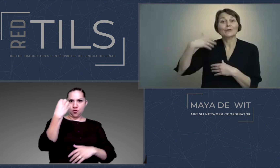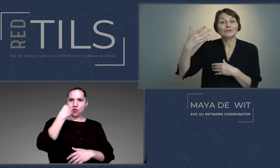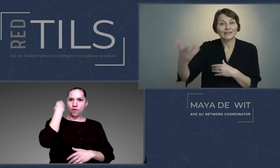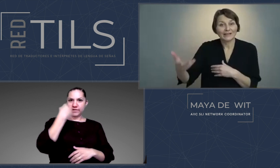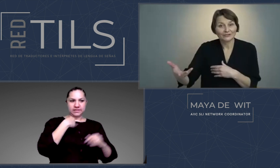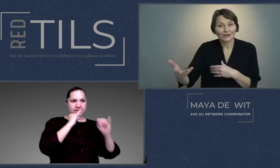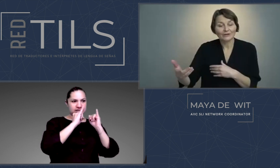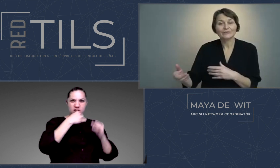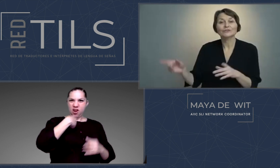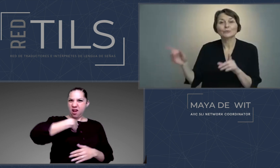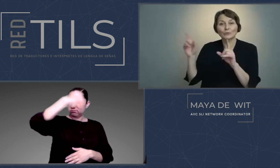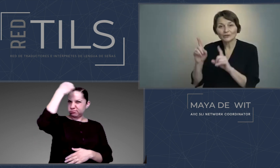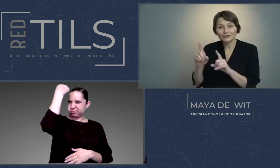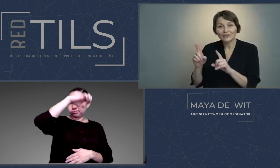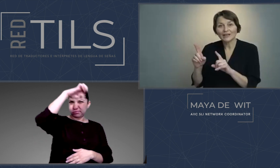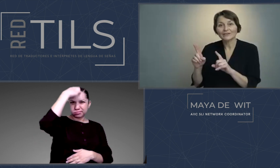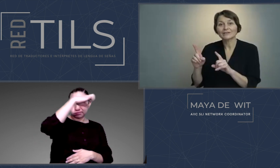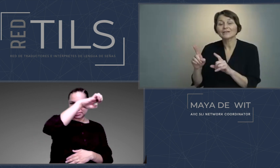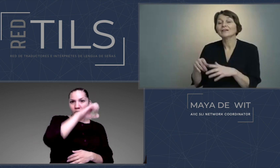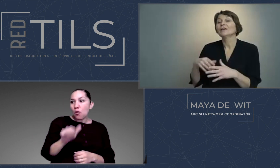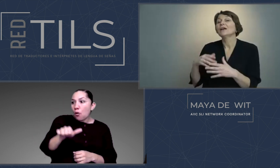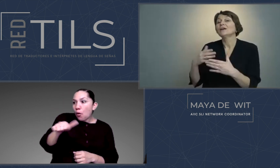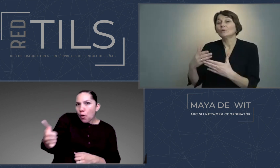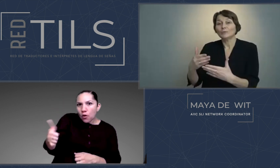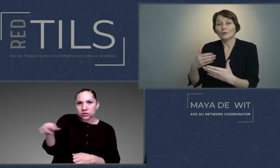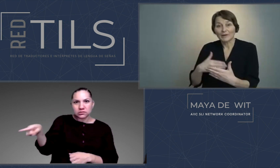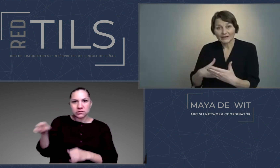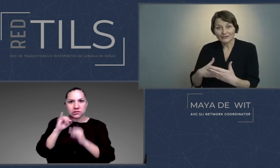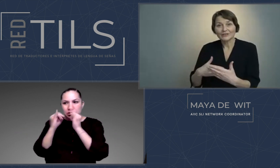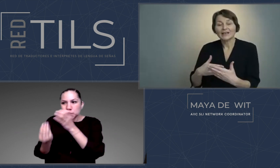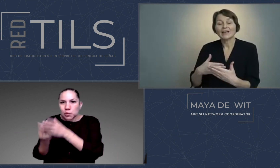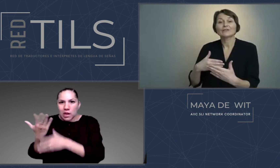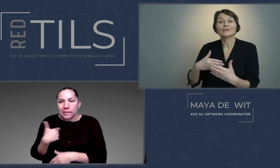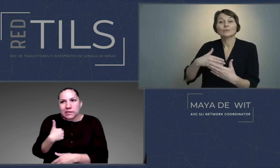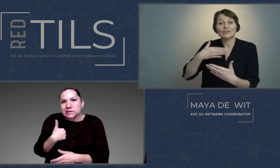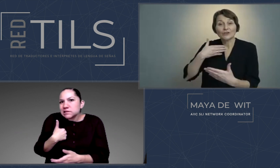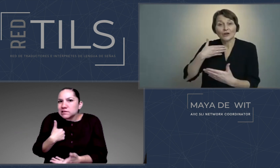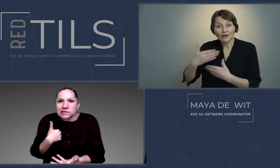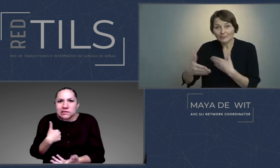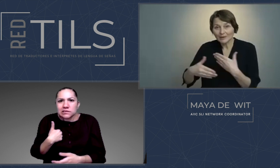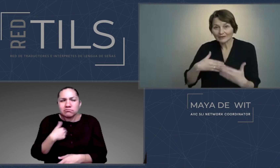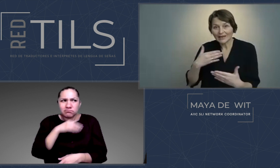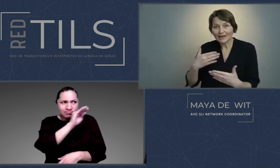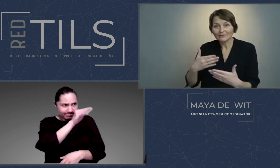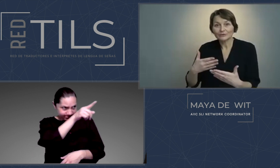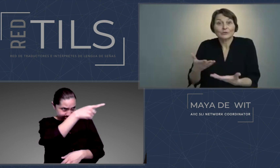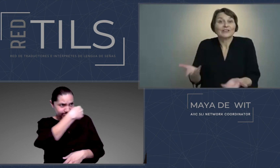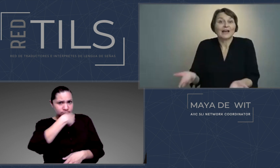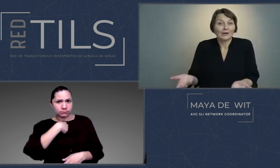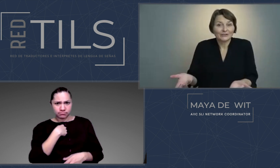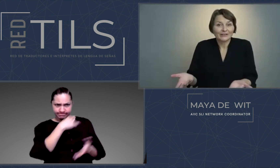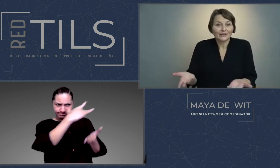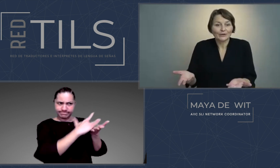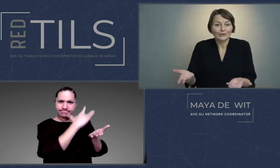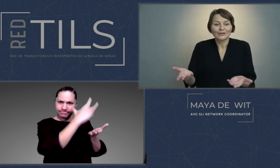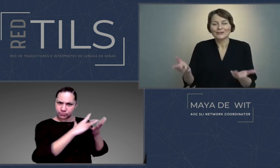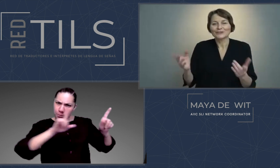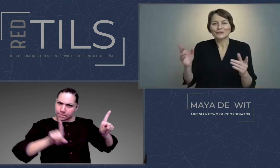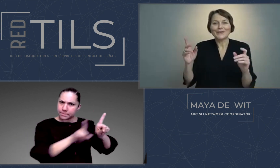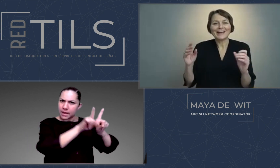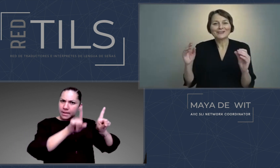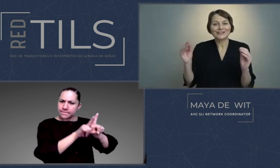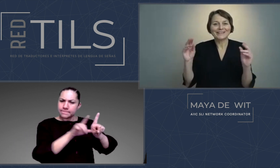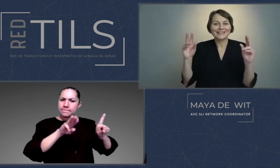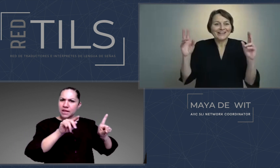me podría ser mi mentor. Y entonces, bueno, yo puedo decir, sí, la próxima vez que vayamos a una conferencia, nos en-